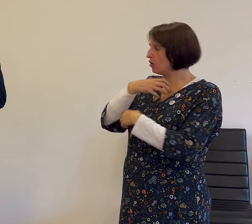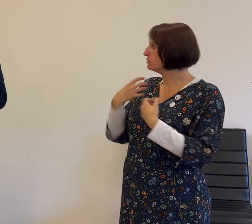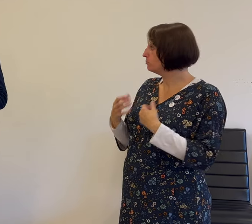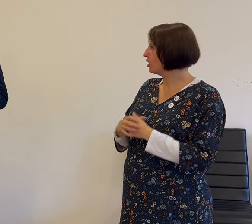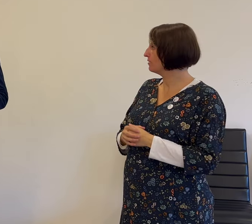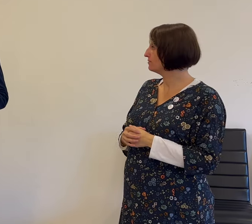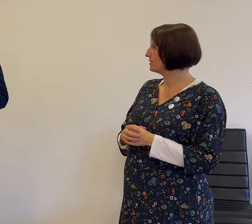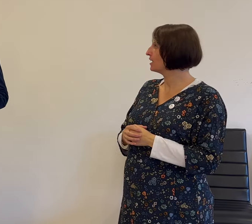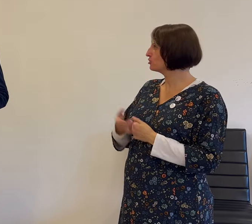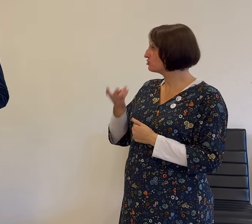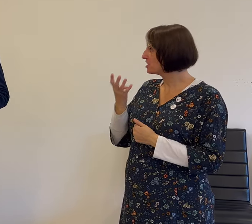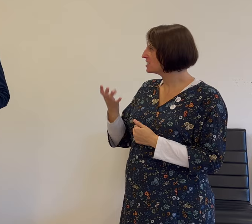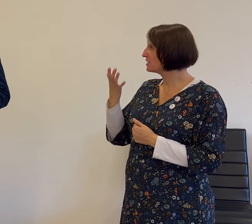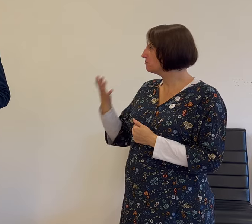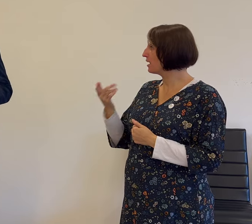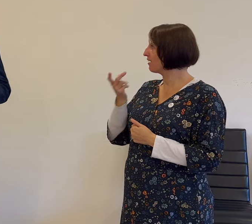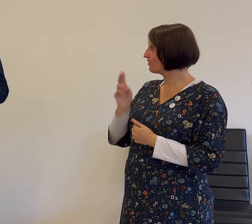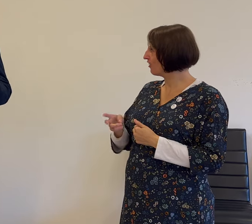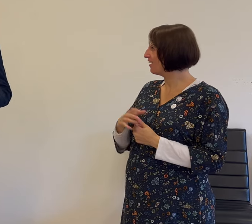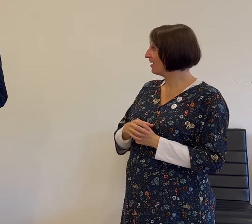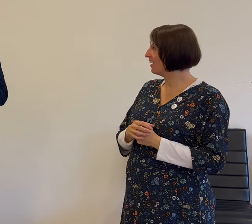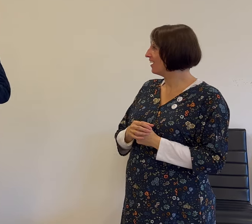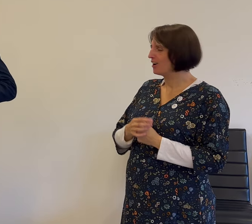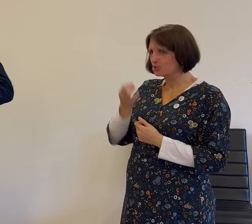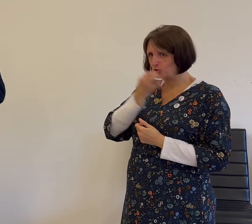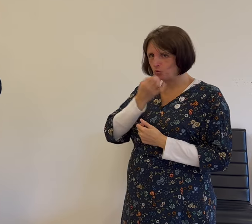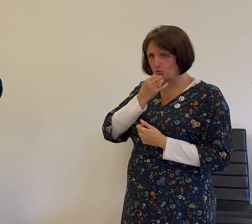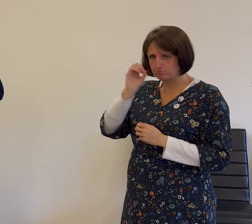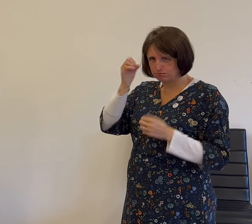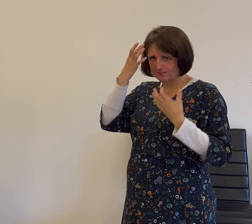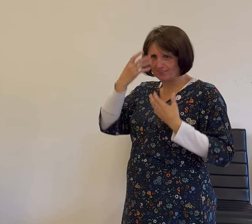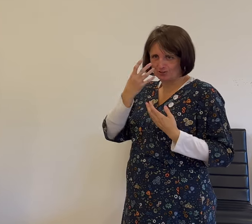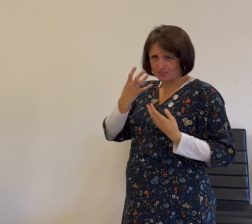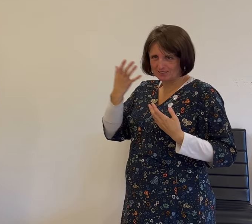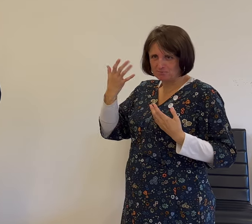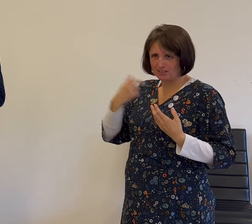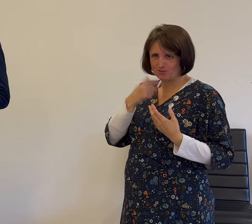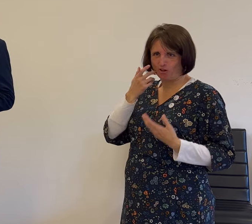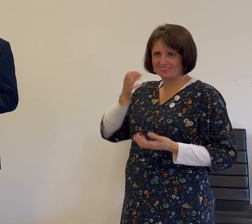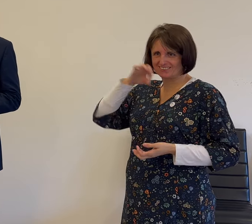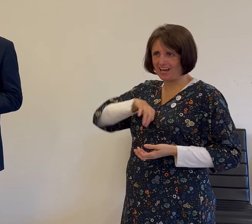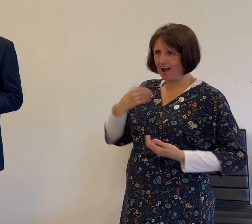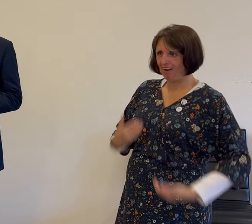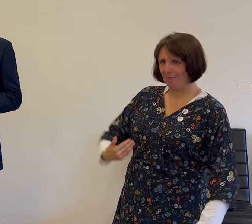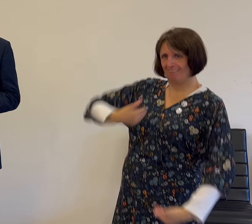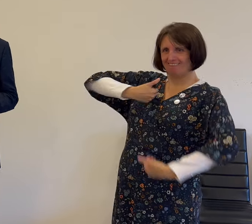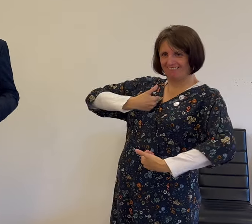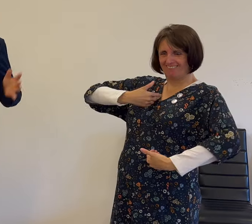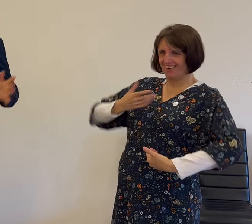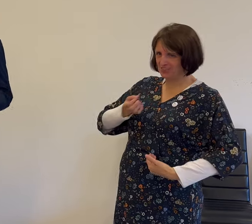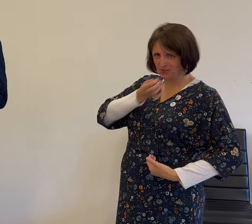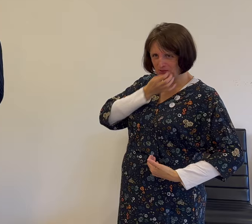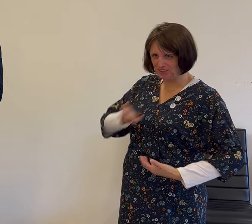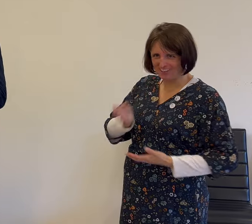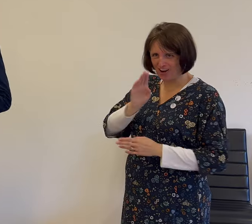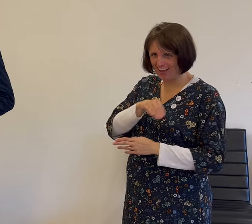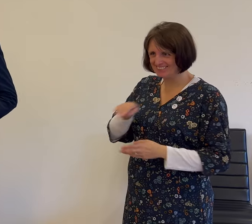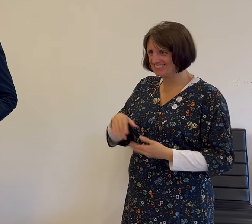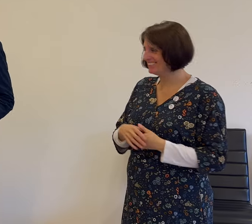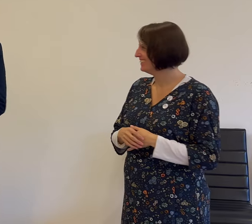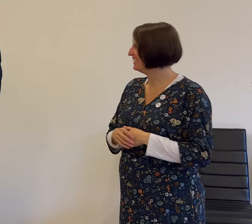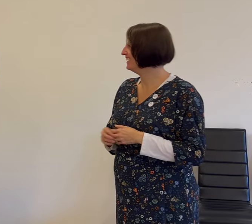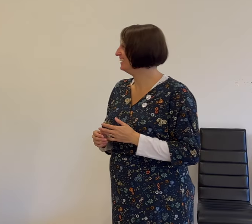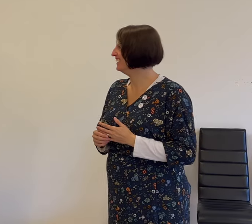těch 45 kg, to si zkuste představit, že má takový ruksak 45 kg a v tom se máte